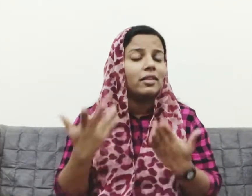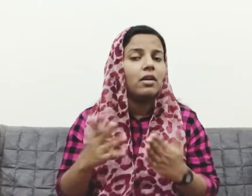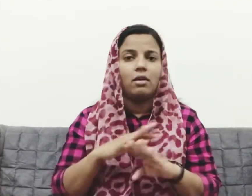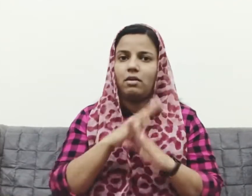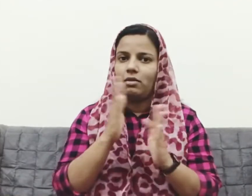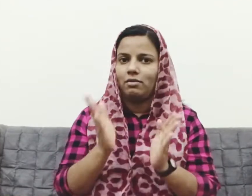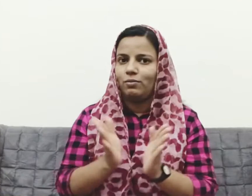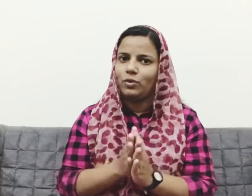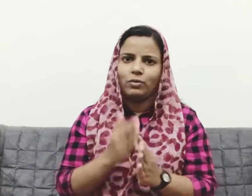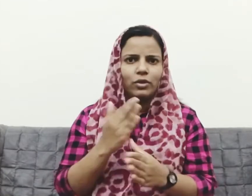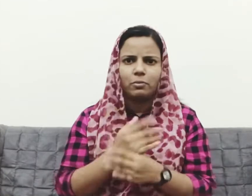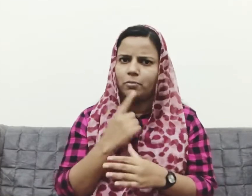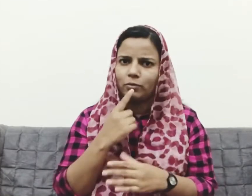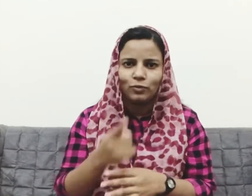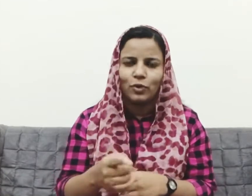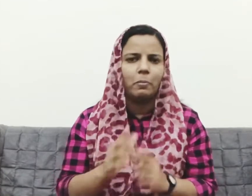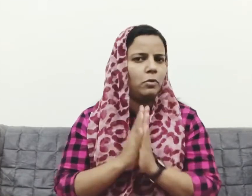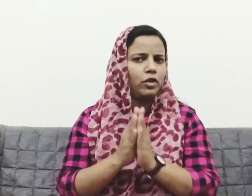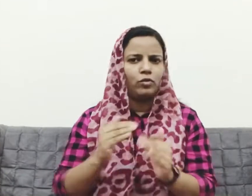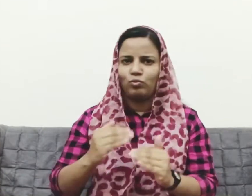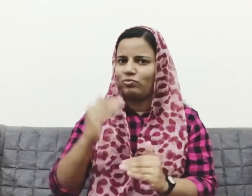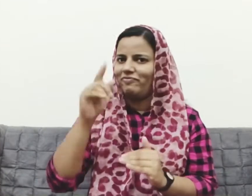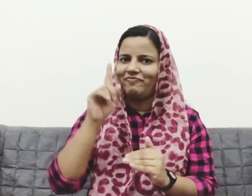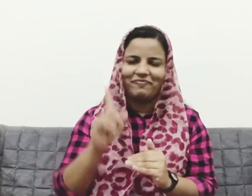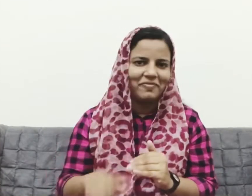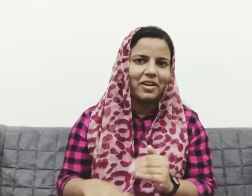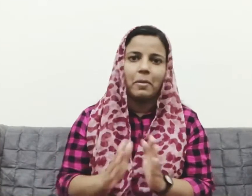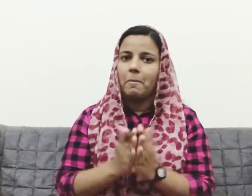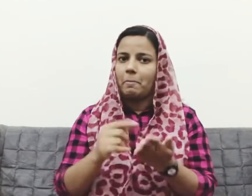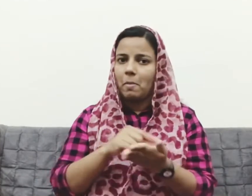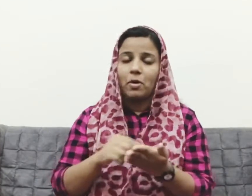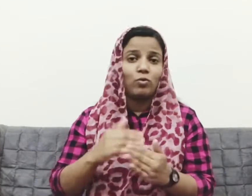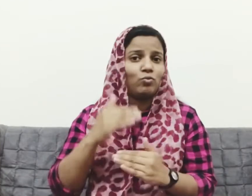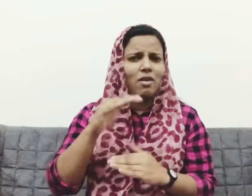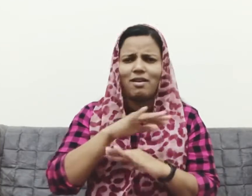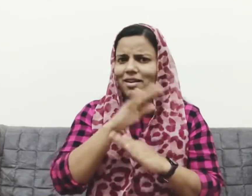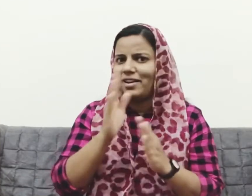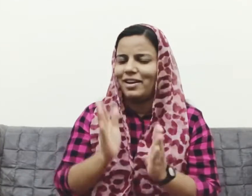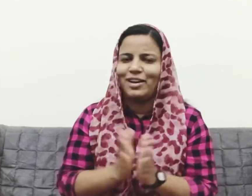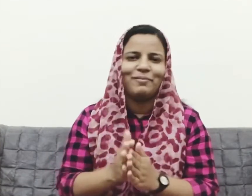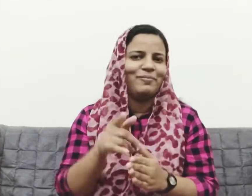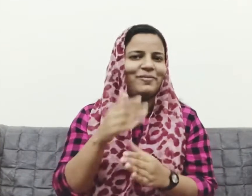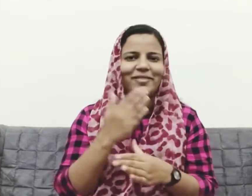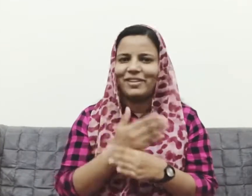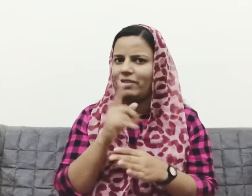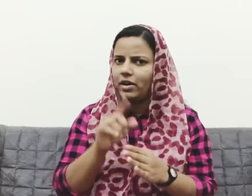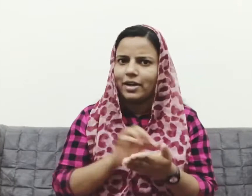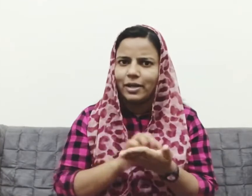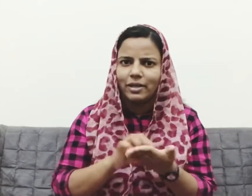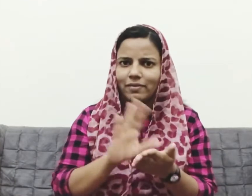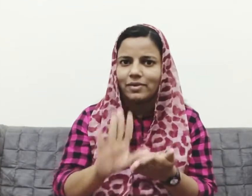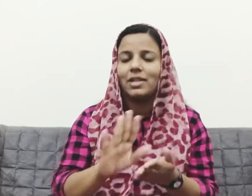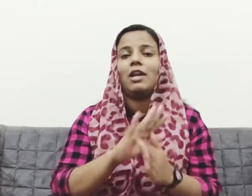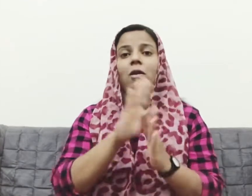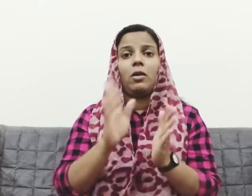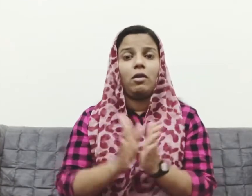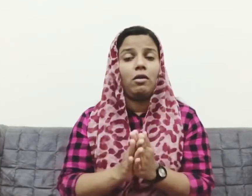ചില കാര്യങ്ങൾ ഈ ദിവസങ്ങളിൽ ചെയ്യണം. പ്രാർത്ഥിക്കാൻ, കൂടുതൽ സമയം പ്രാർത്ഥിക്കാനും ബൈബിൾ വായിക്കാൻ, അങ്ങനെയുള്ള കാര്യങ്ങൾ എല്ലാം നിങ്ങൾ എഴുതി വച്ചിട്ടുണ്ട്. അത്